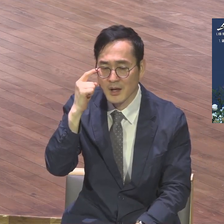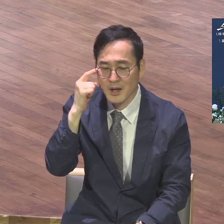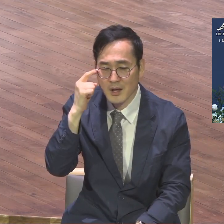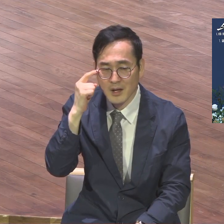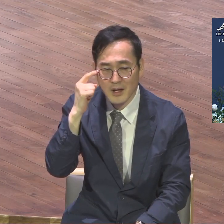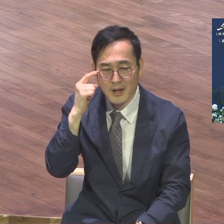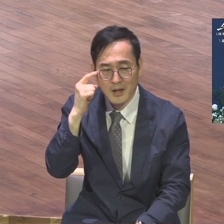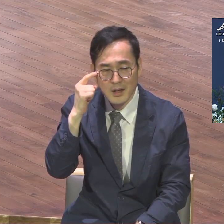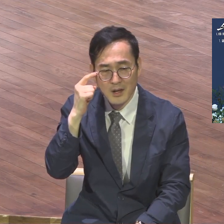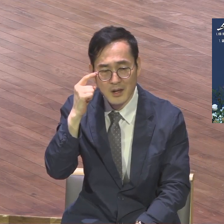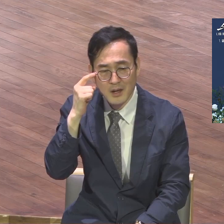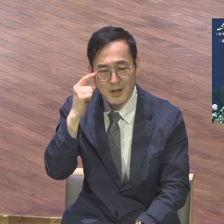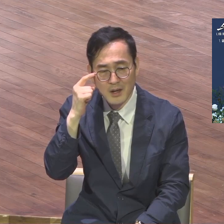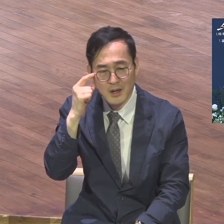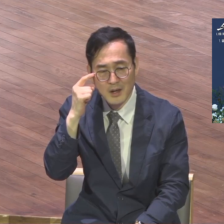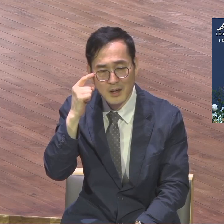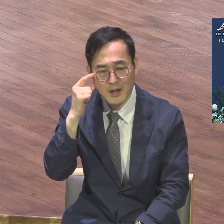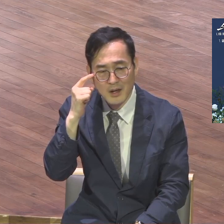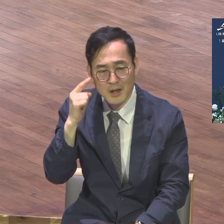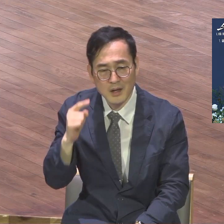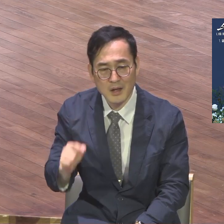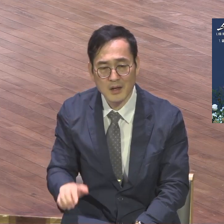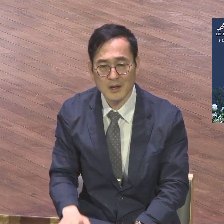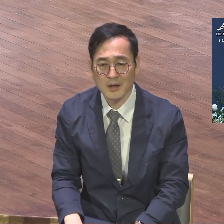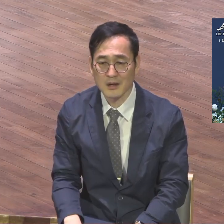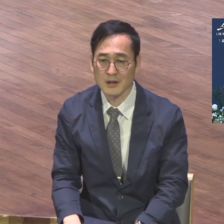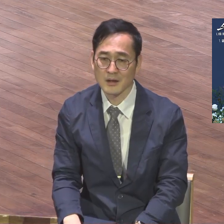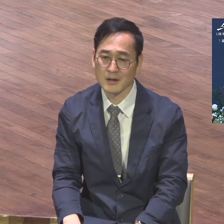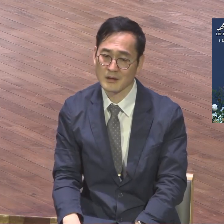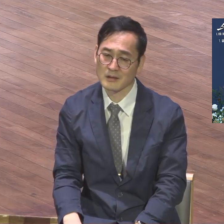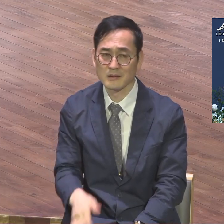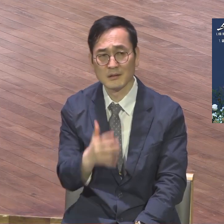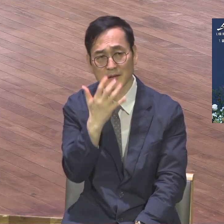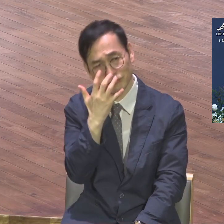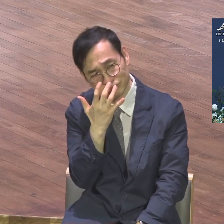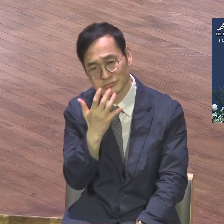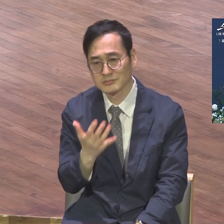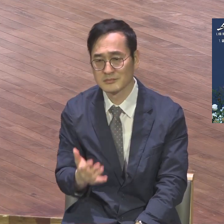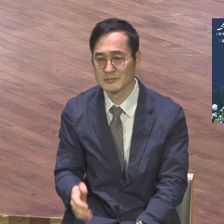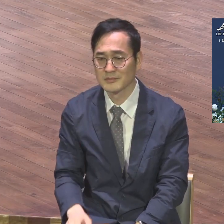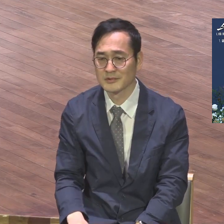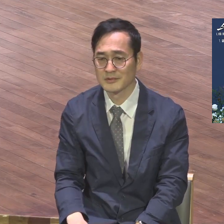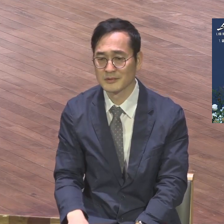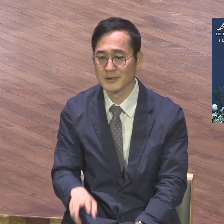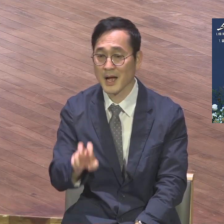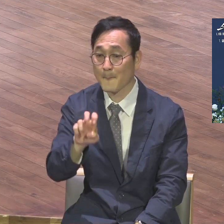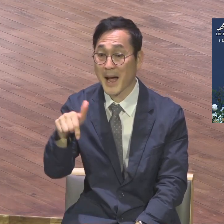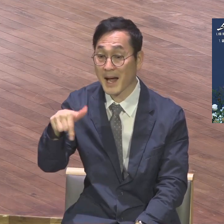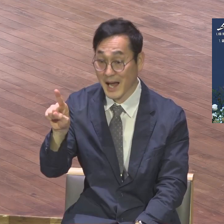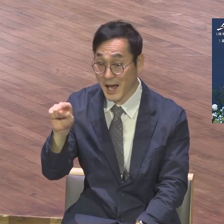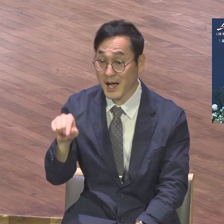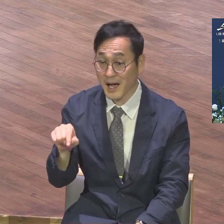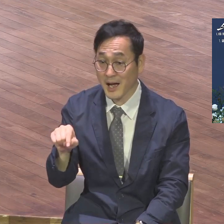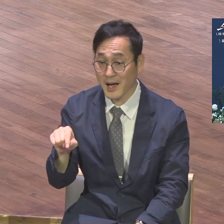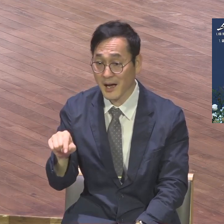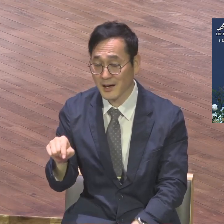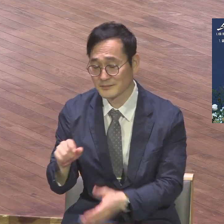있겠어요? 참 우리가 이해가 안 되죠. 특별히 이 마가가 지금